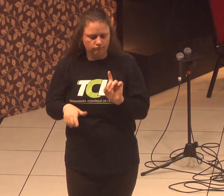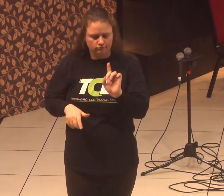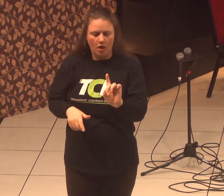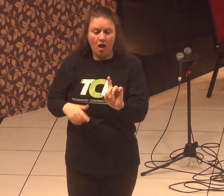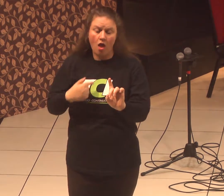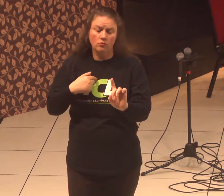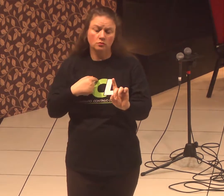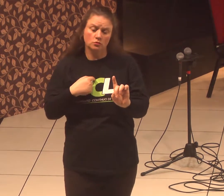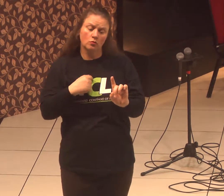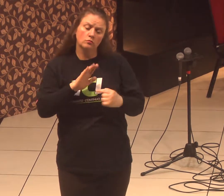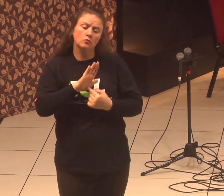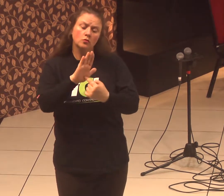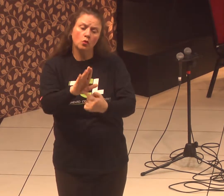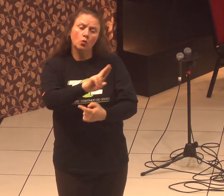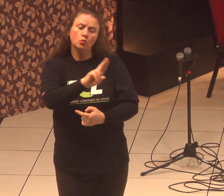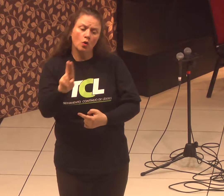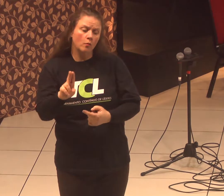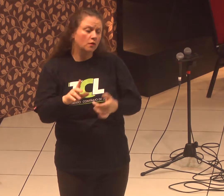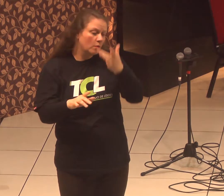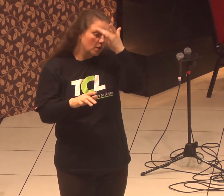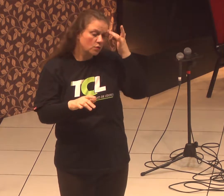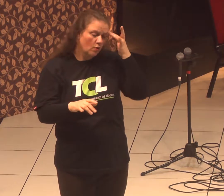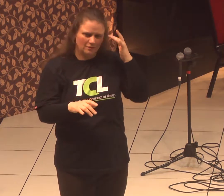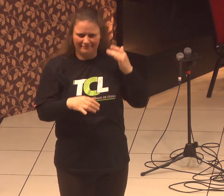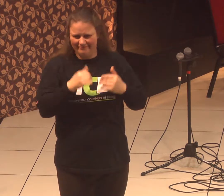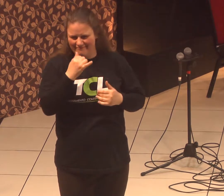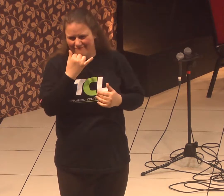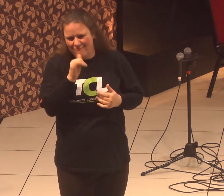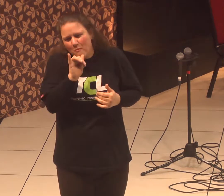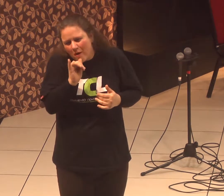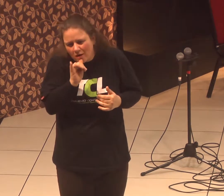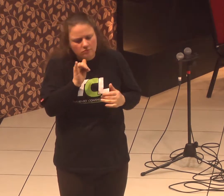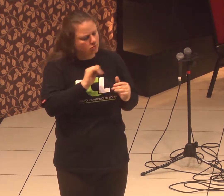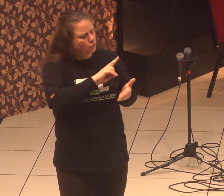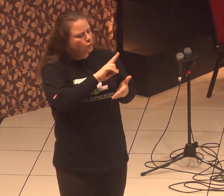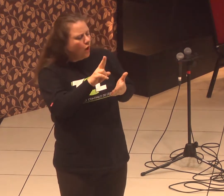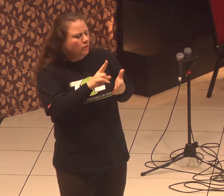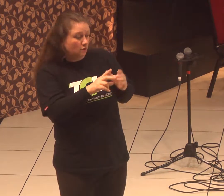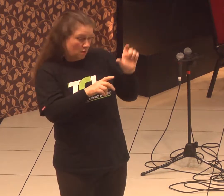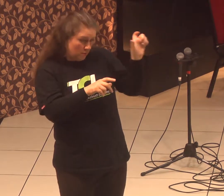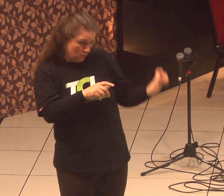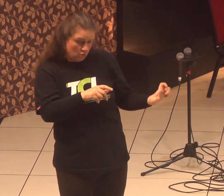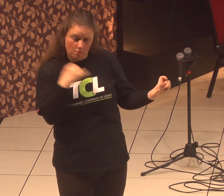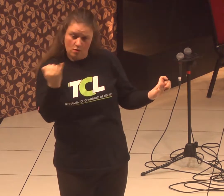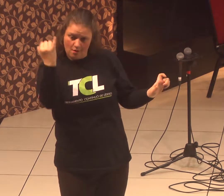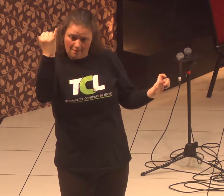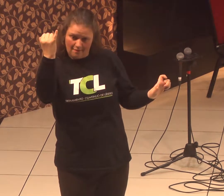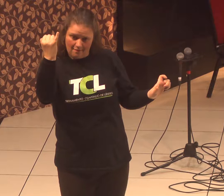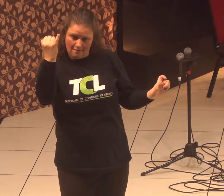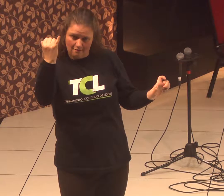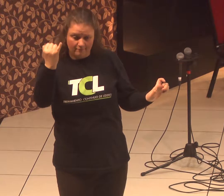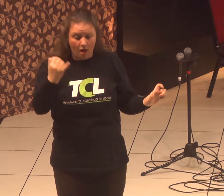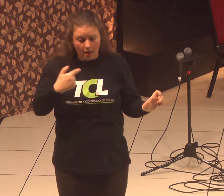estavam tomando o nome. E na administração de cura, quando nós oramos, a gente tem que ter